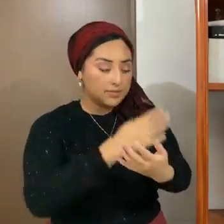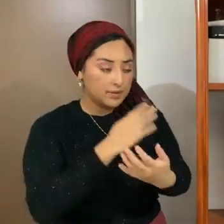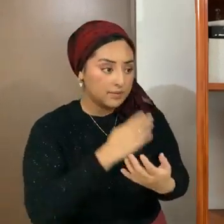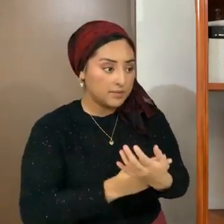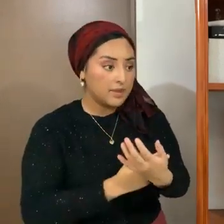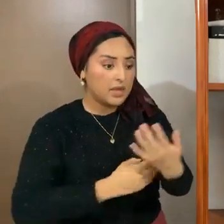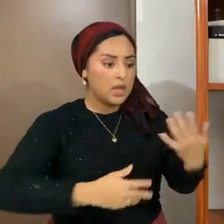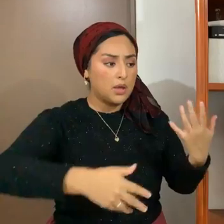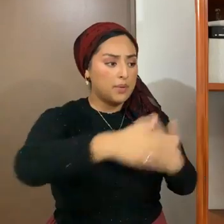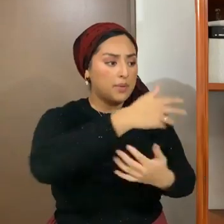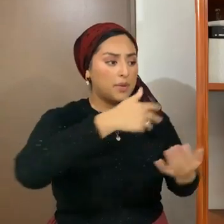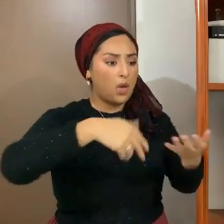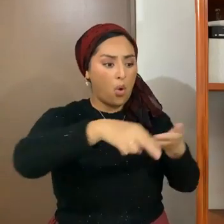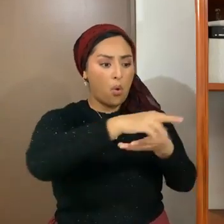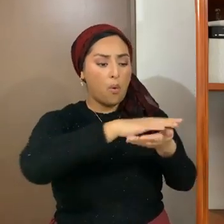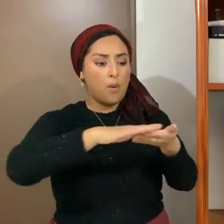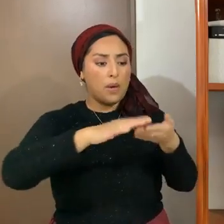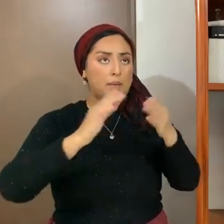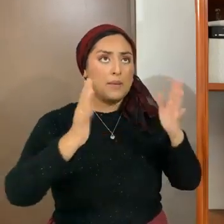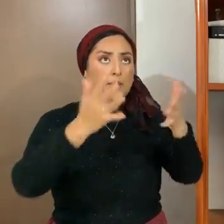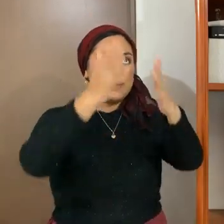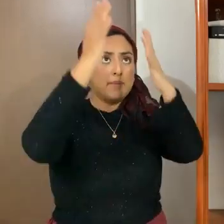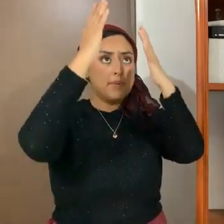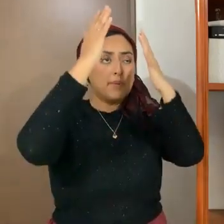en medio de ellos, que santificarán mi nombre,